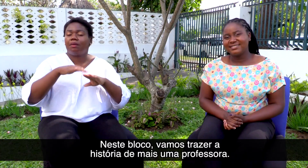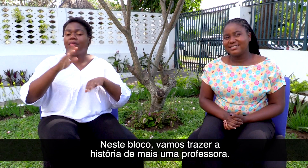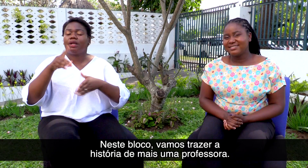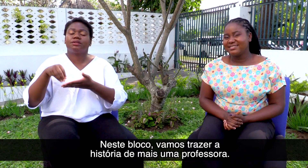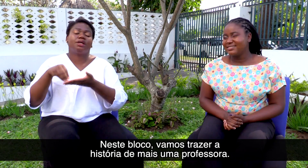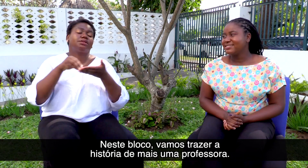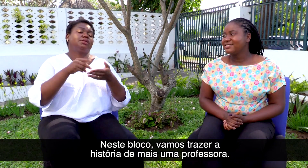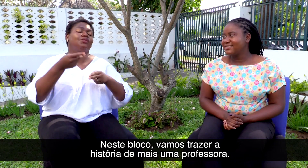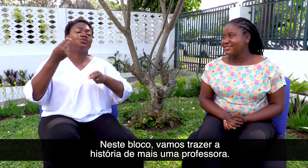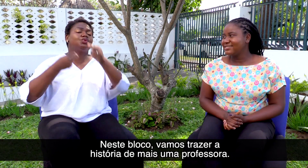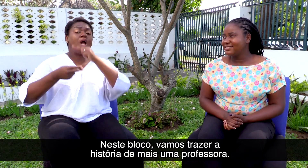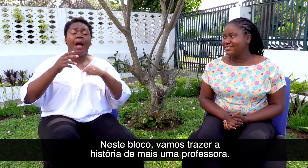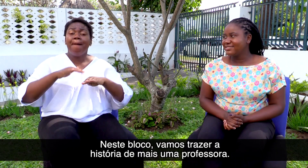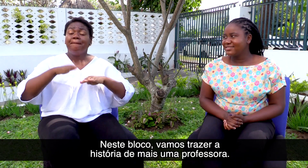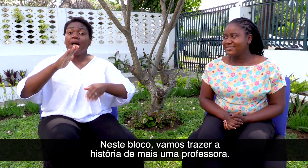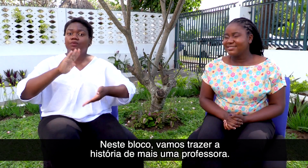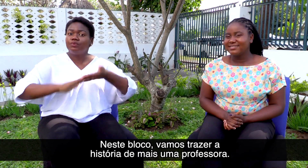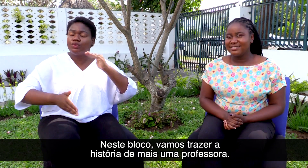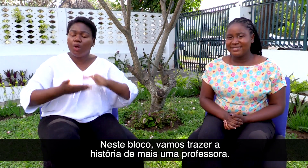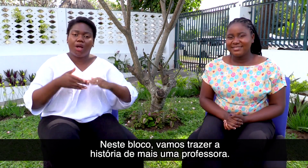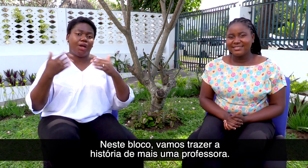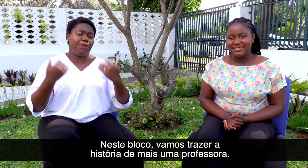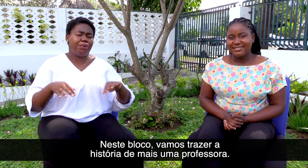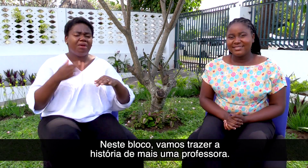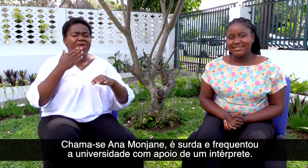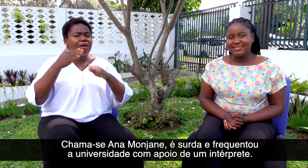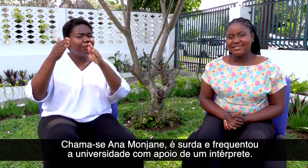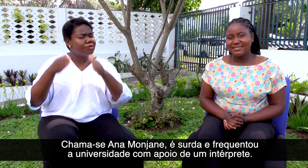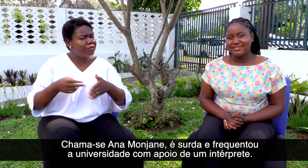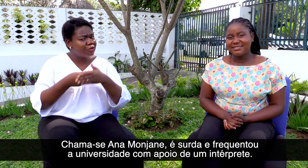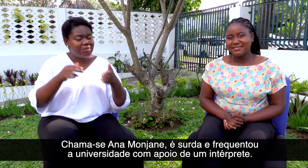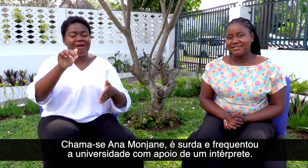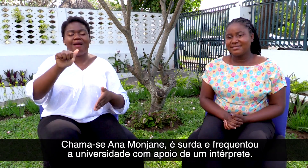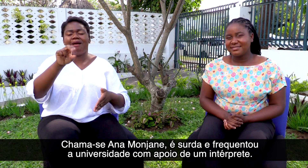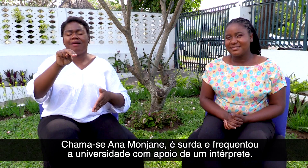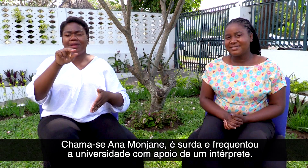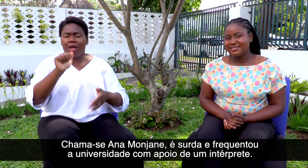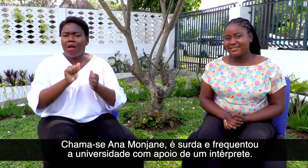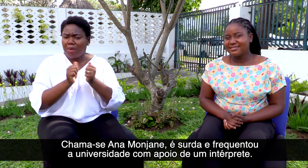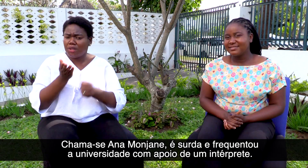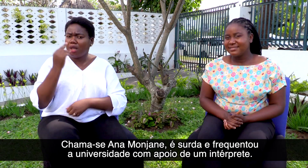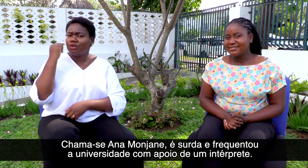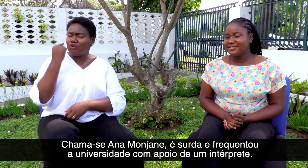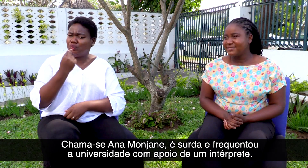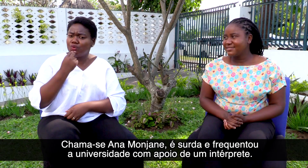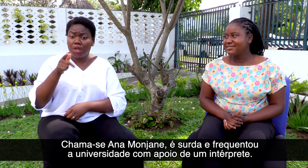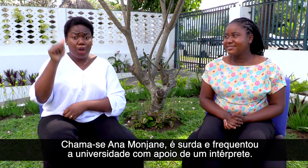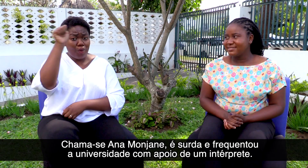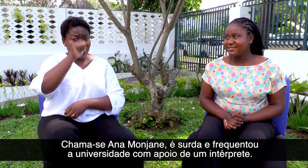Neste bloco, vamos trazer a história de mais uma professora. Chama-se Ana Monjane, é surda e frequentou a